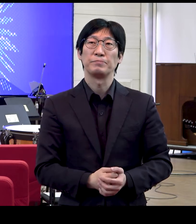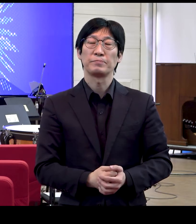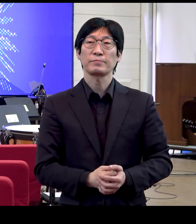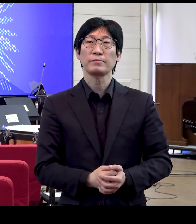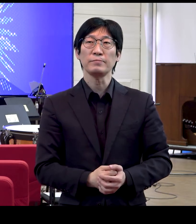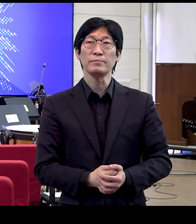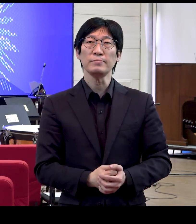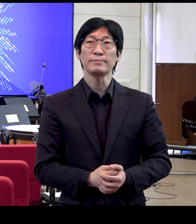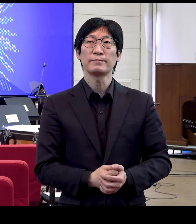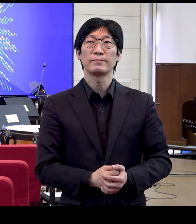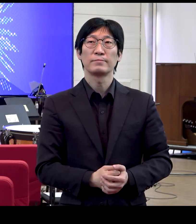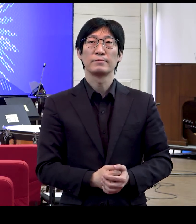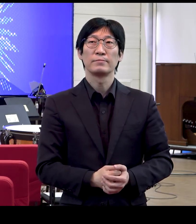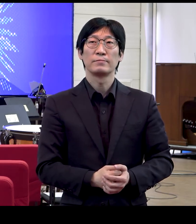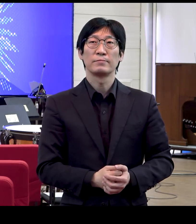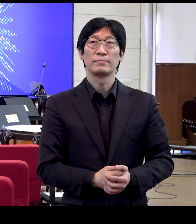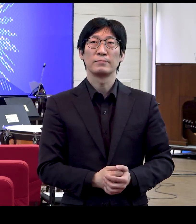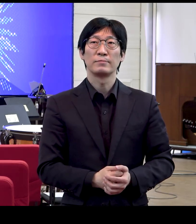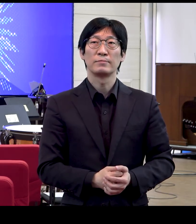제가